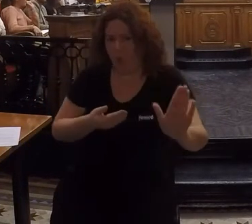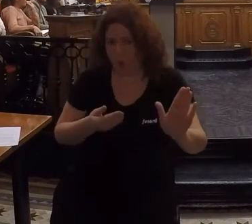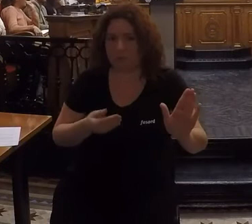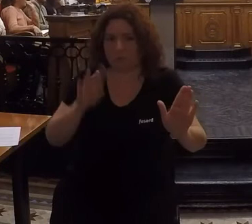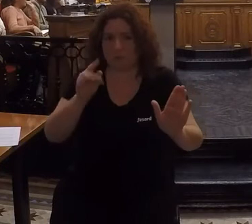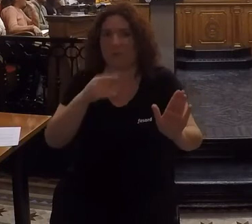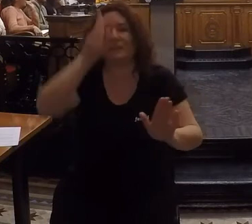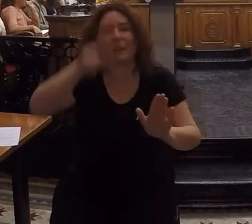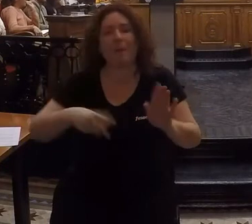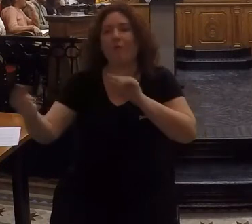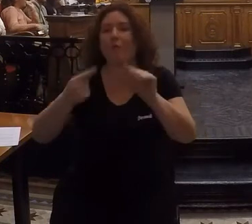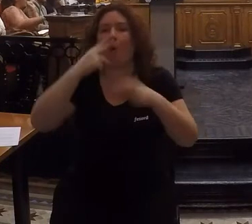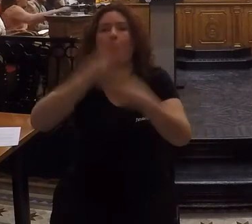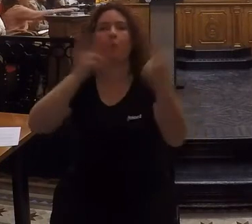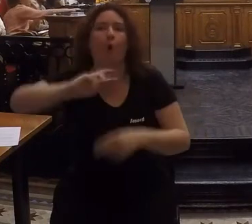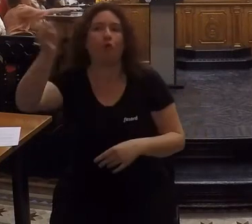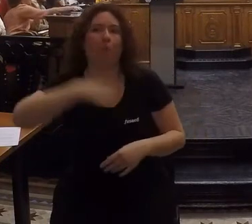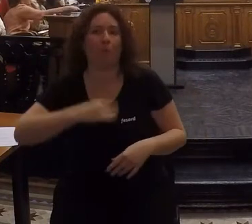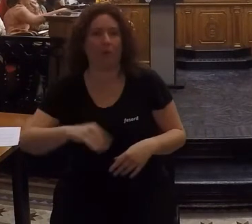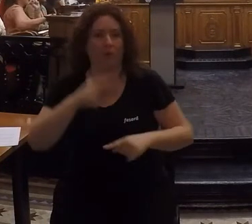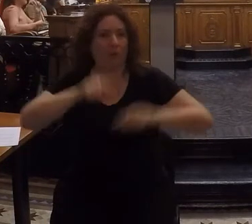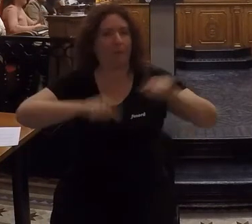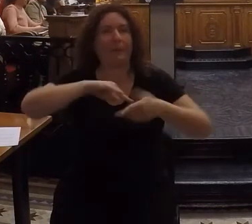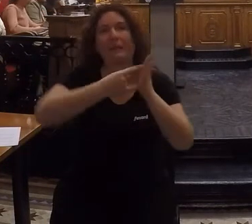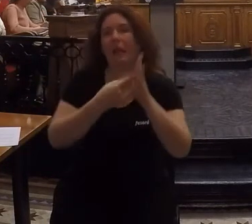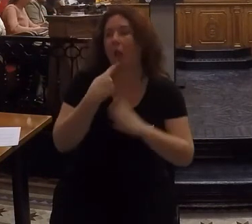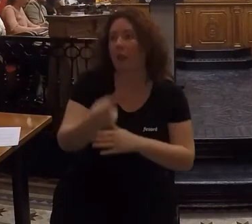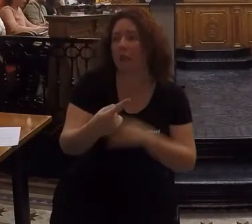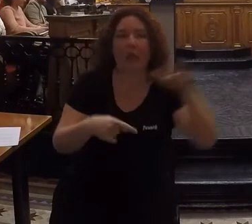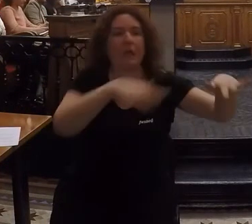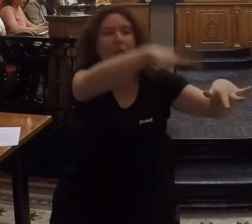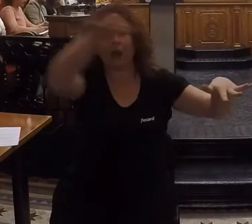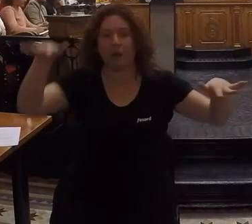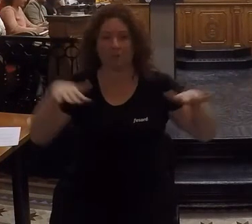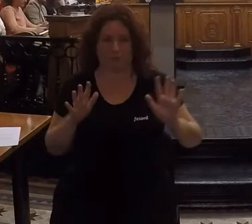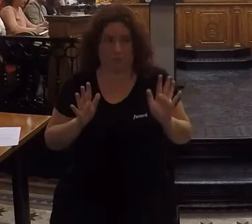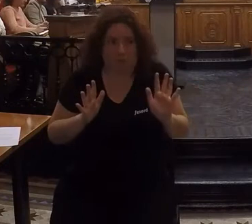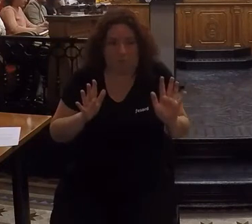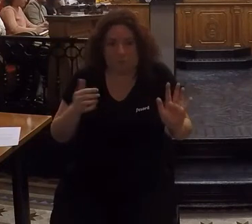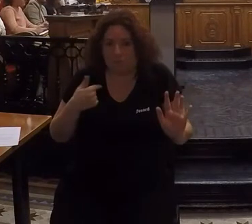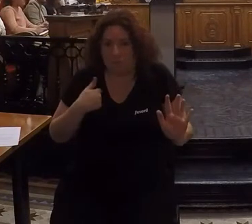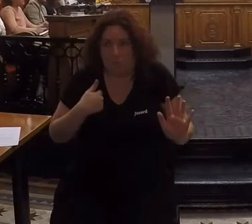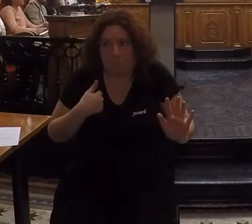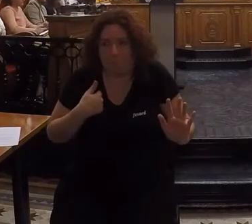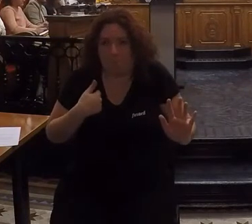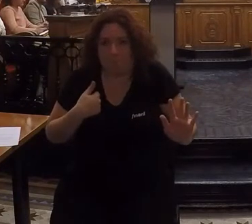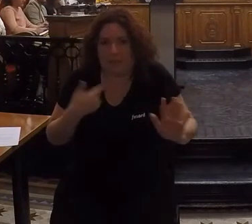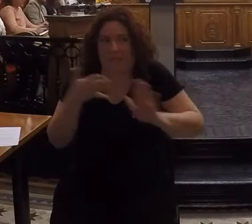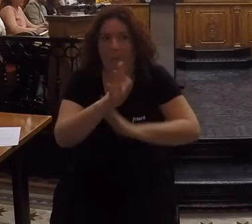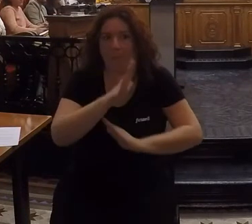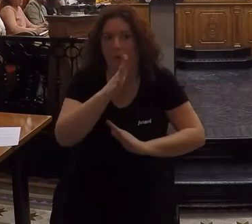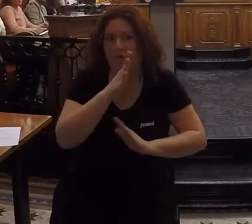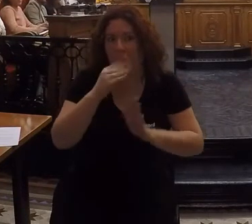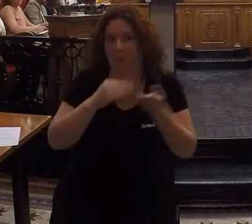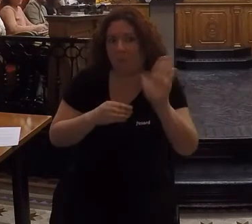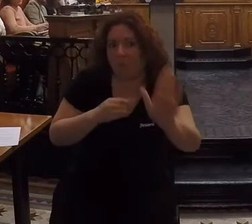foro público, que consideren oportunos sus promotores si las pretensiones son otras. No llego a alcanzar cuáles son las otras pretensiones que pone en